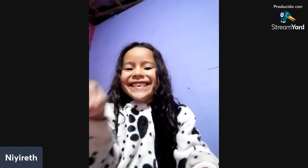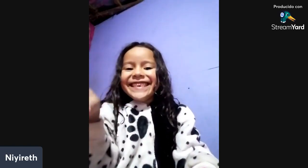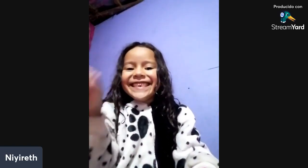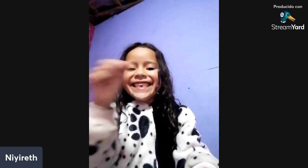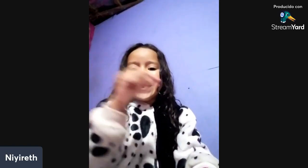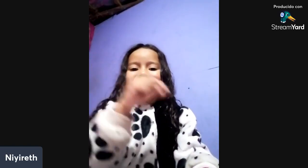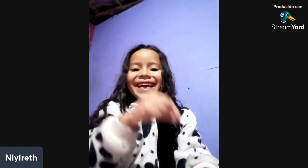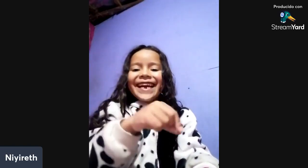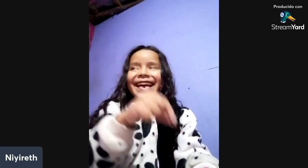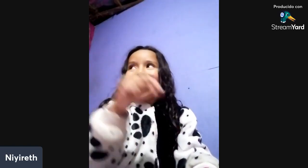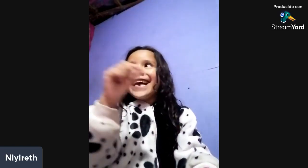Ya le haga así.